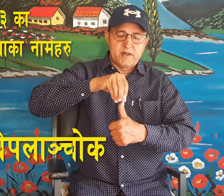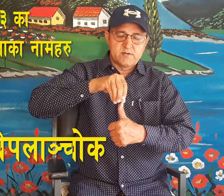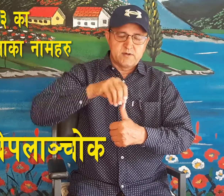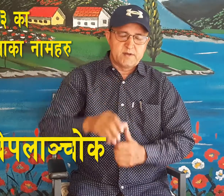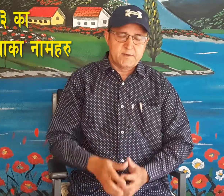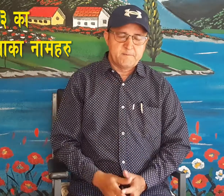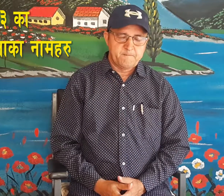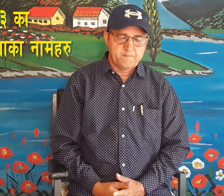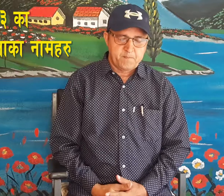पलाञ्चोक गर्ने।